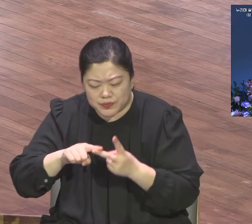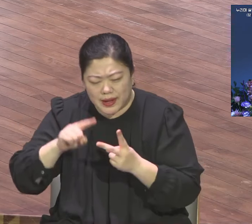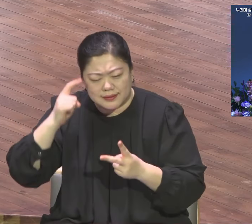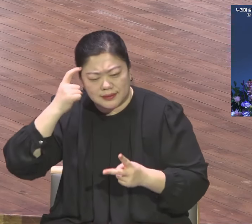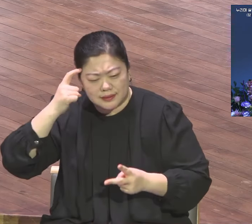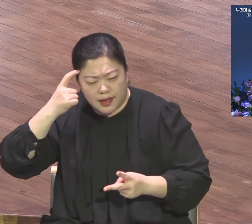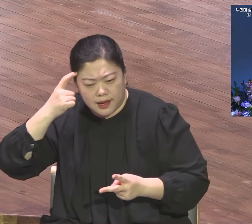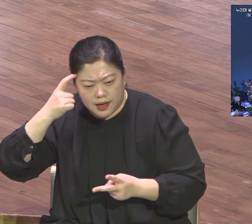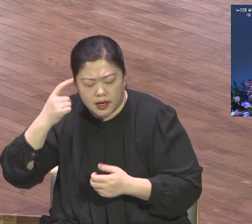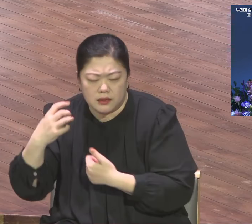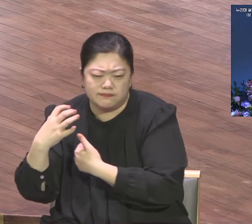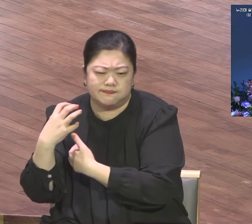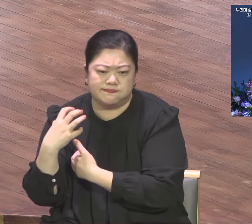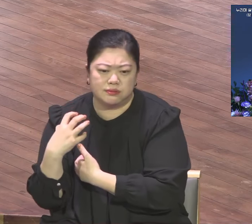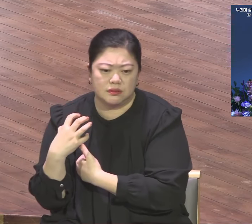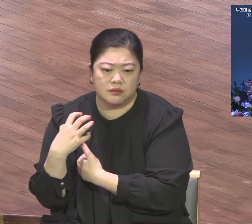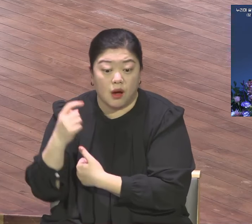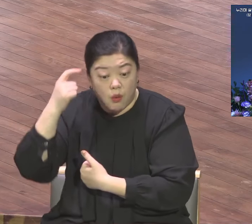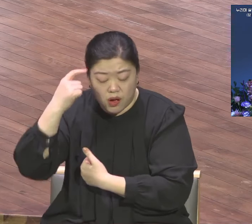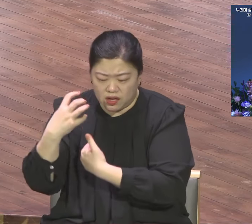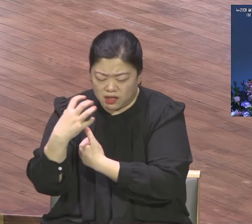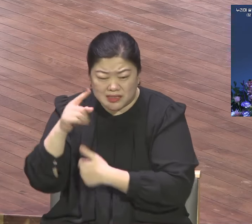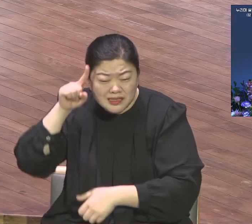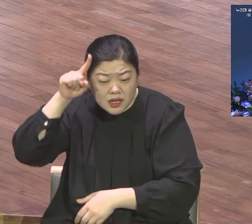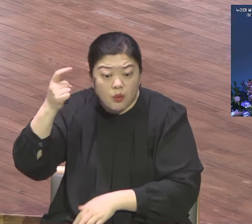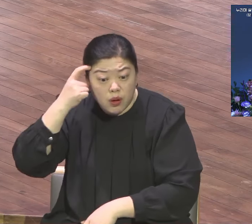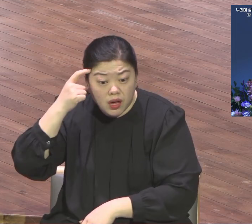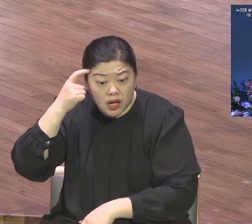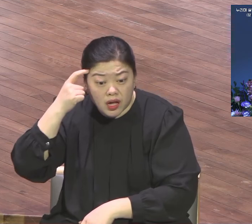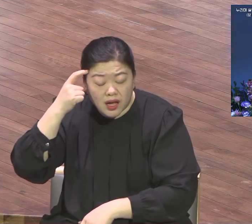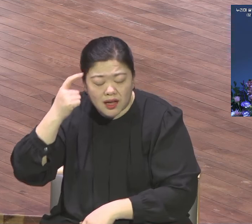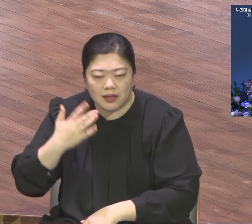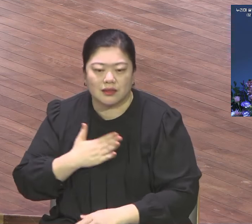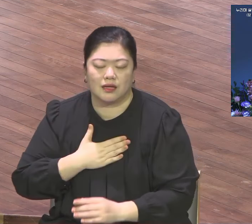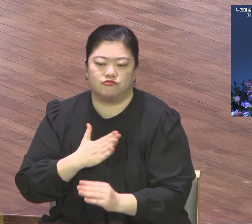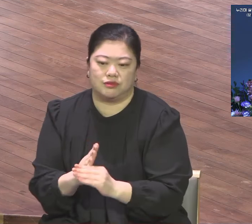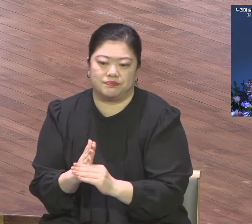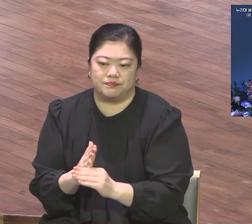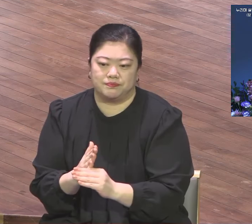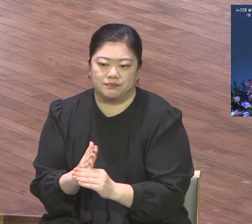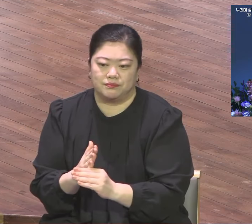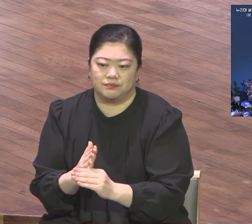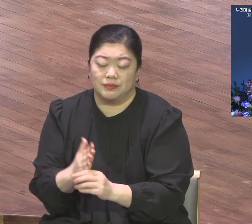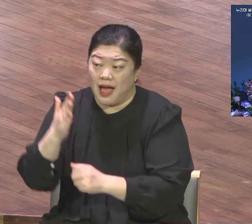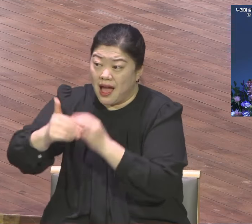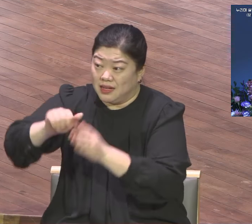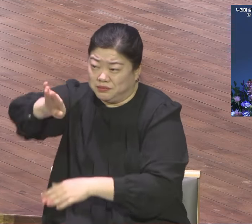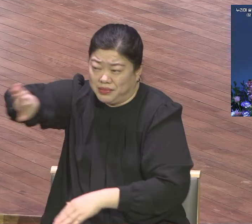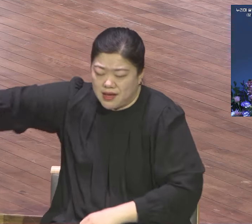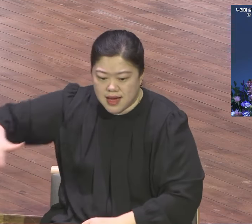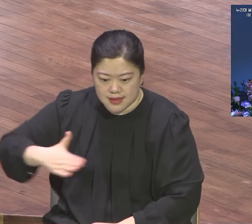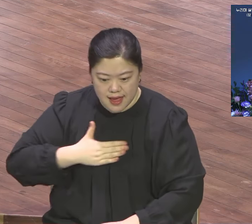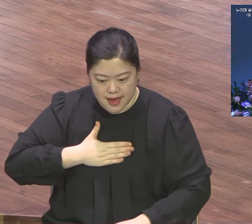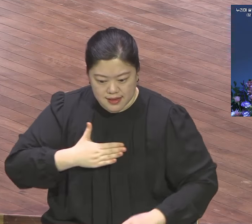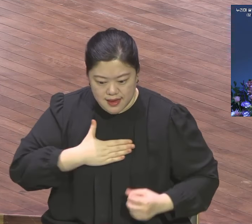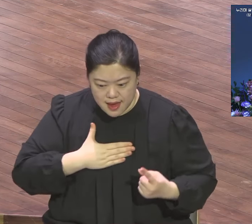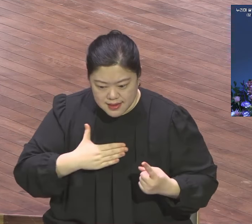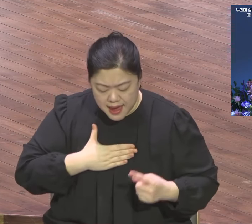왜냐 내 힘으로 하려니까 내가 하려고 하니까 나 중심